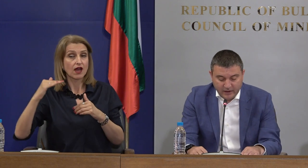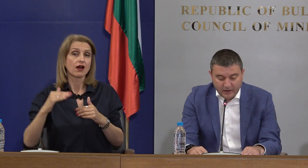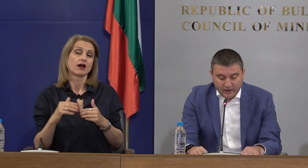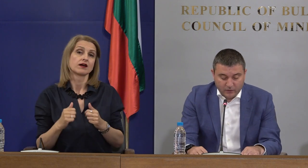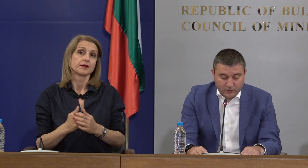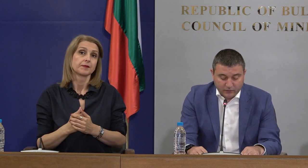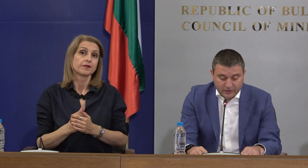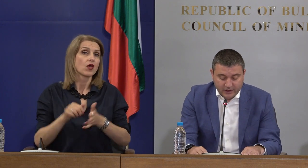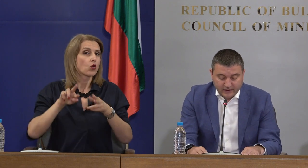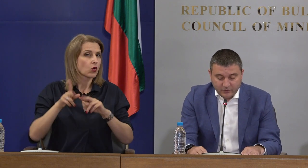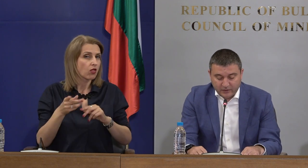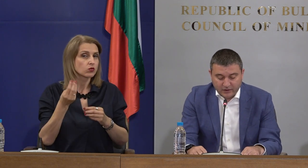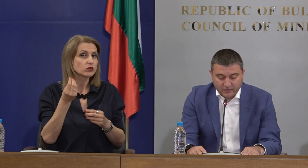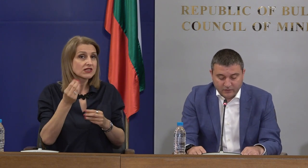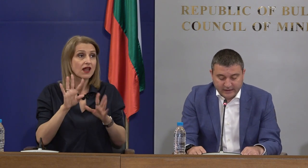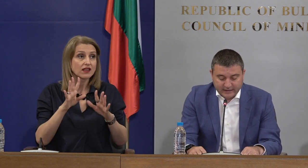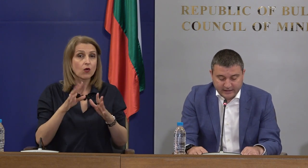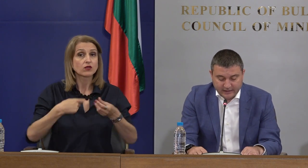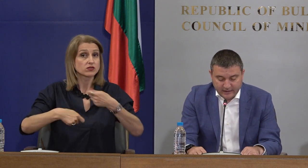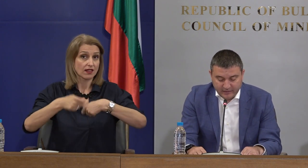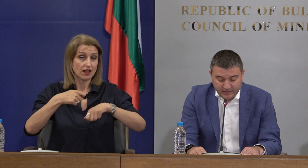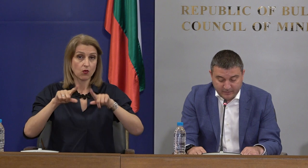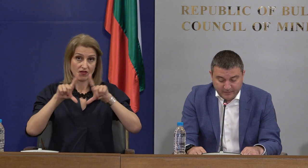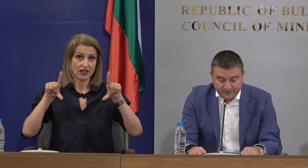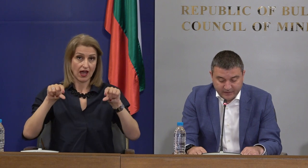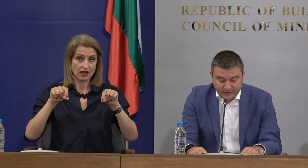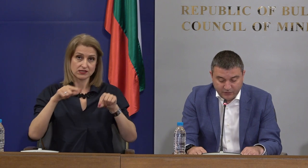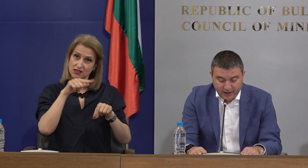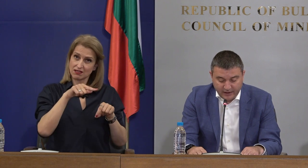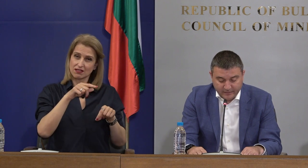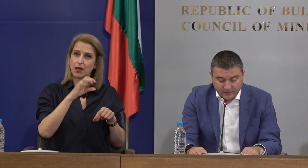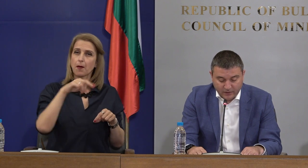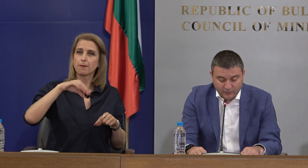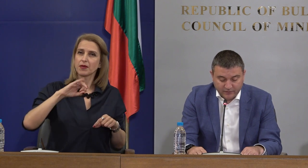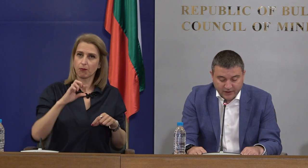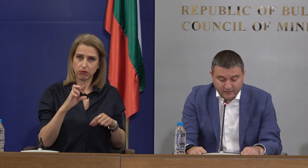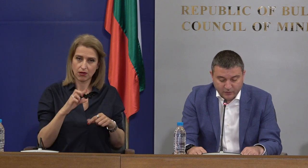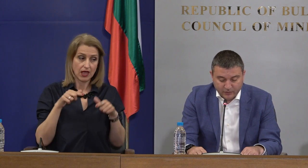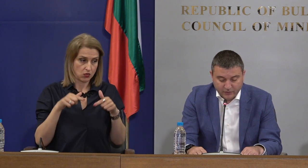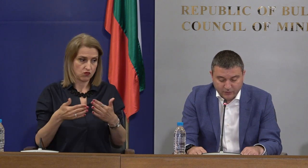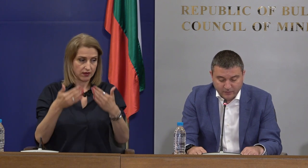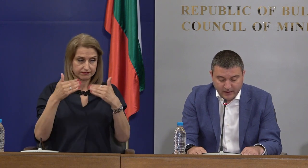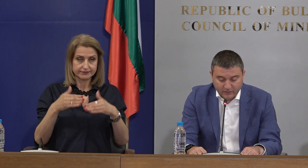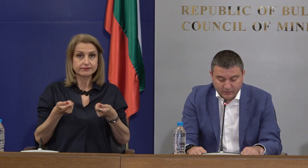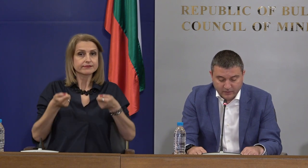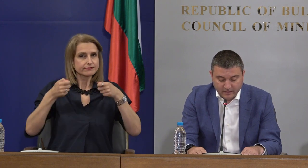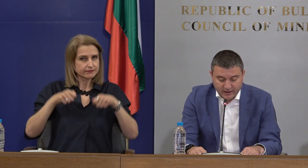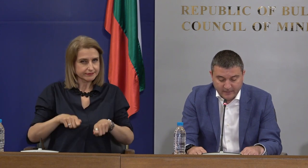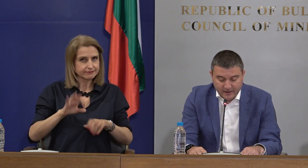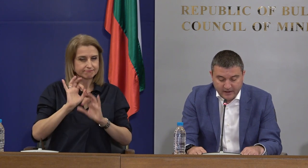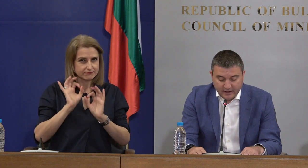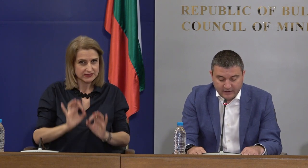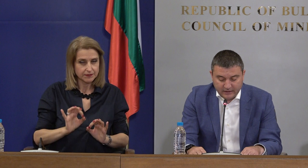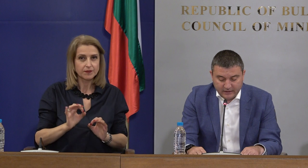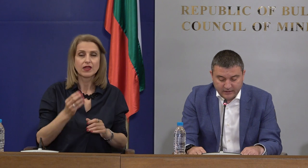стойност на акции, отколкото цената, на която се търгуват акциите на ПИП. заключение, което потвърждава горепосоченото мнение относно размера